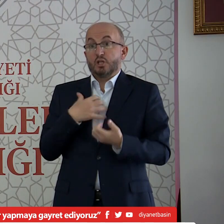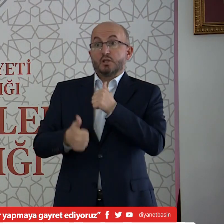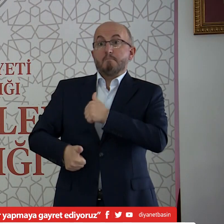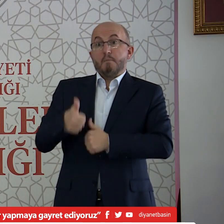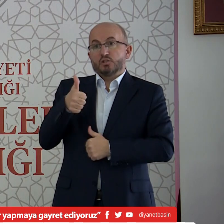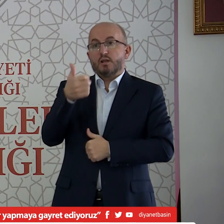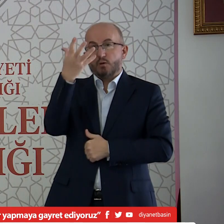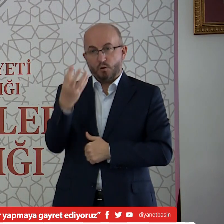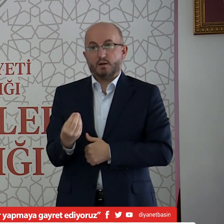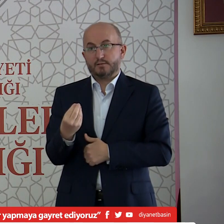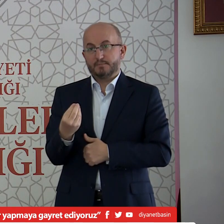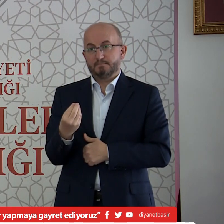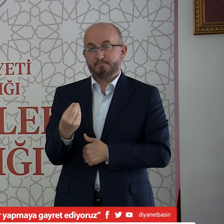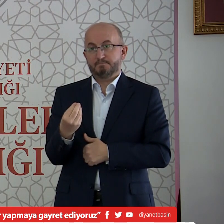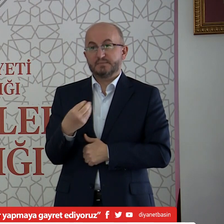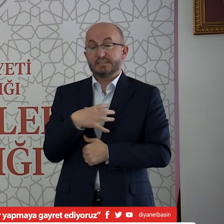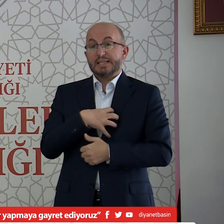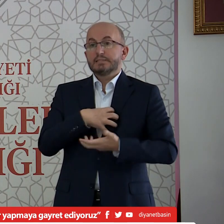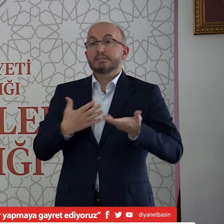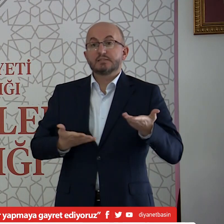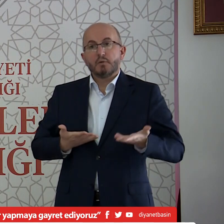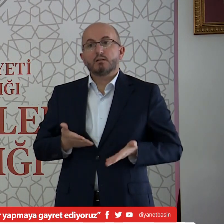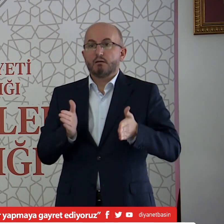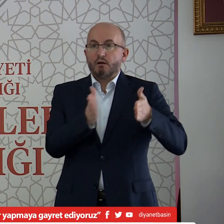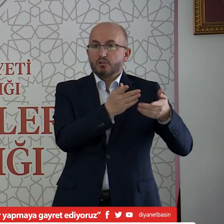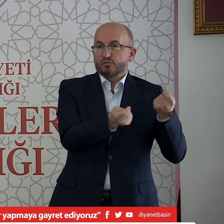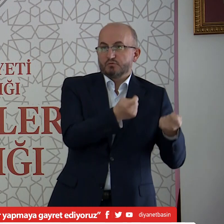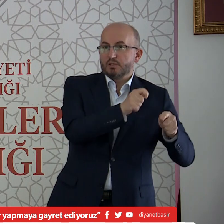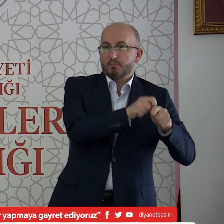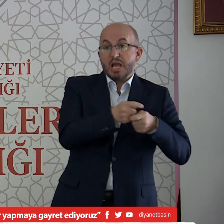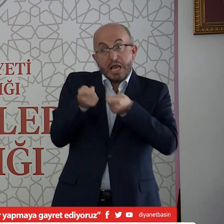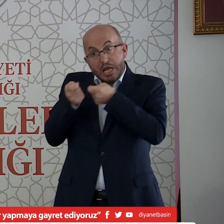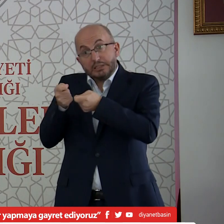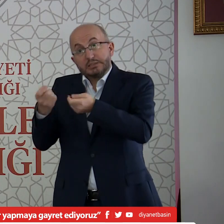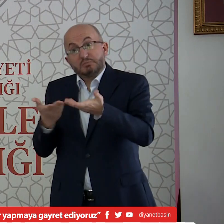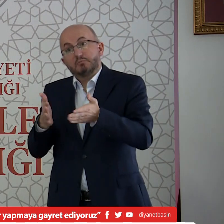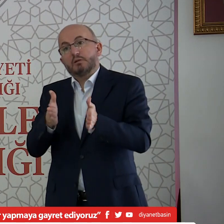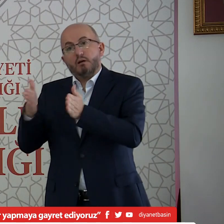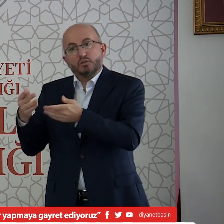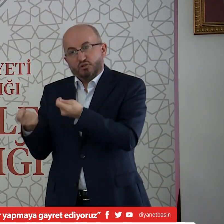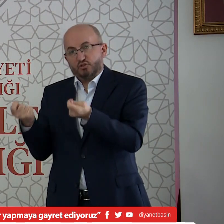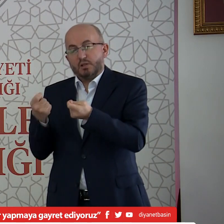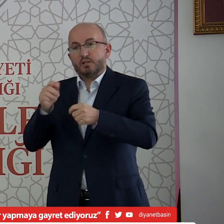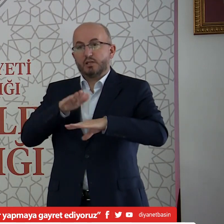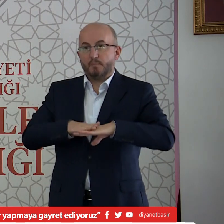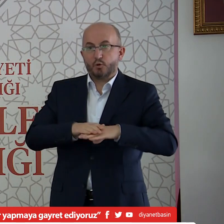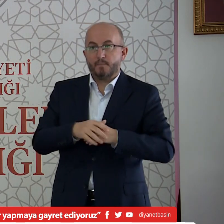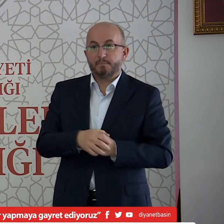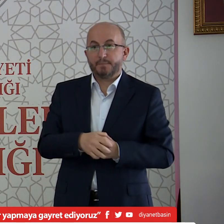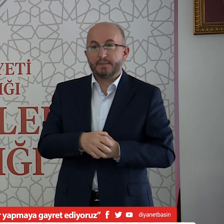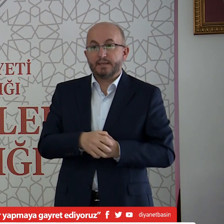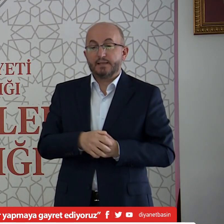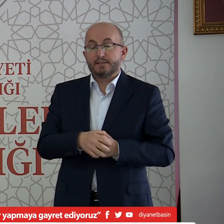İşleri Başkanlığı olarak din hizmetleri ayrı çalışmalar yapıyor. Eğitim hizmetleri ayrı çalışmalar